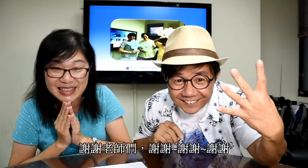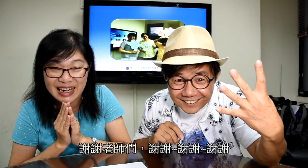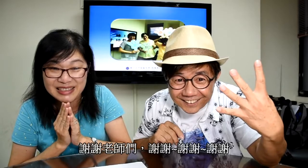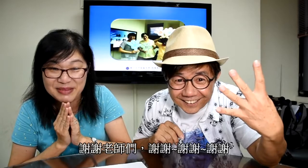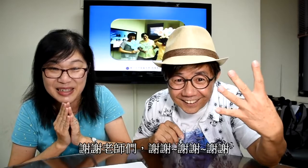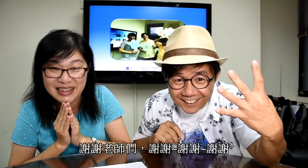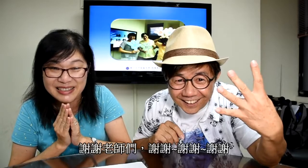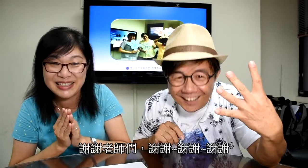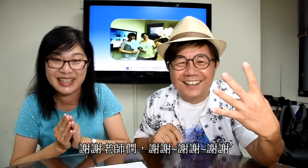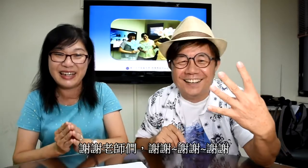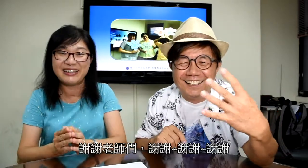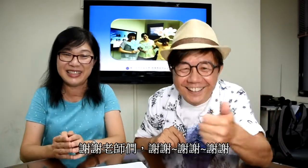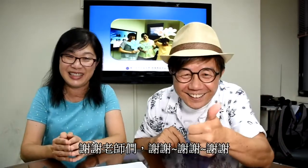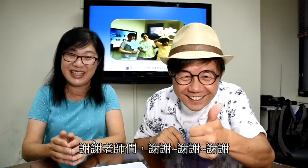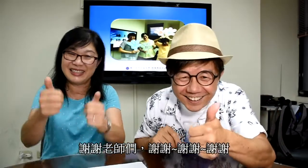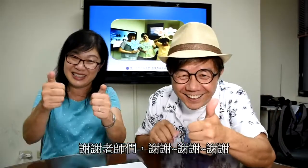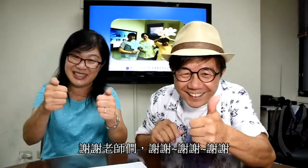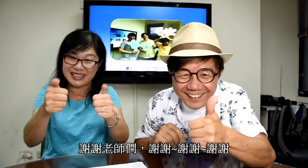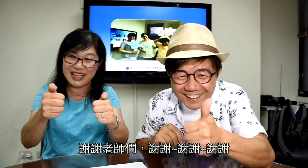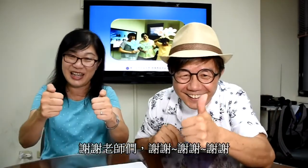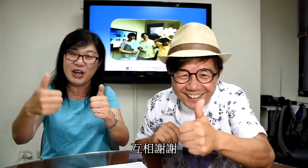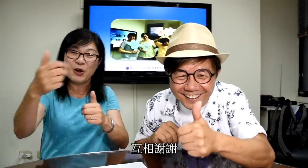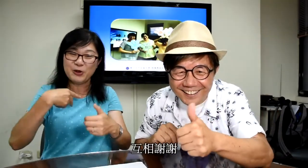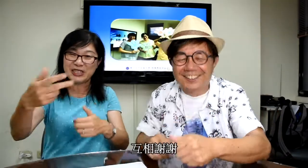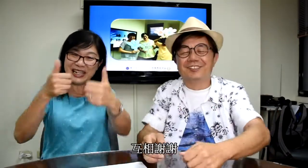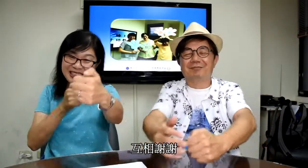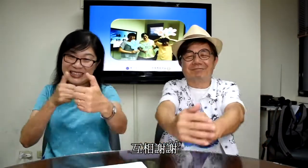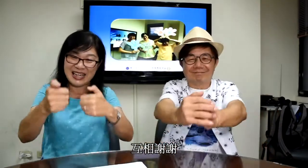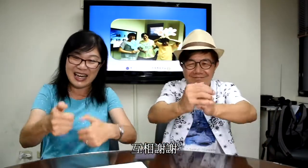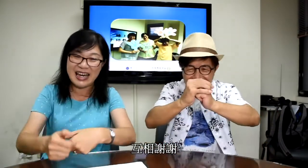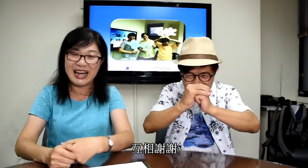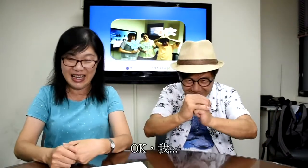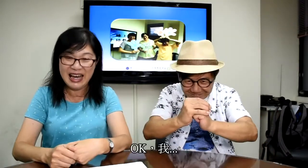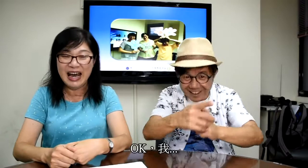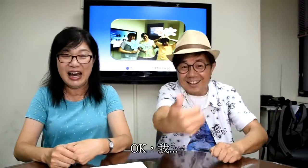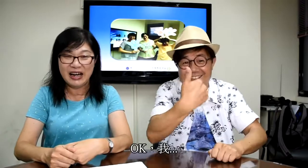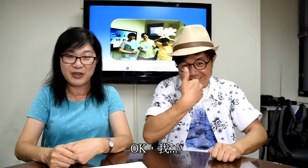老师们哦，谢谢哦，谢谢谢谢谢谢，互相谢谢。OK，